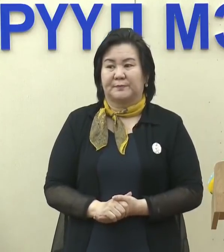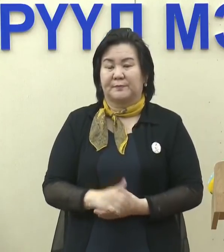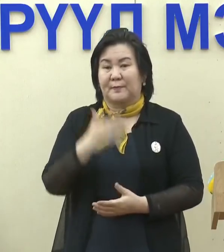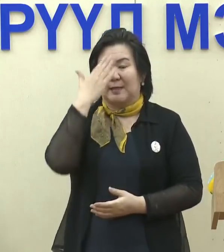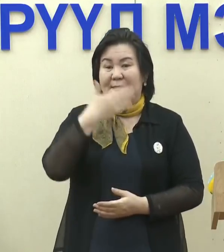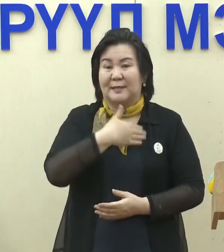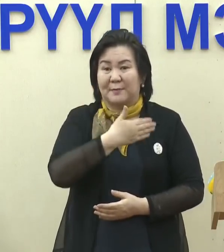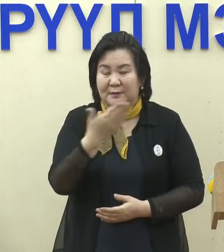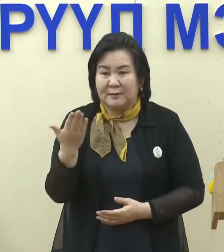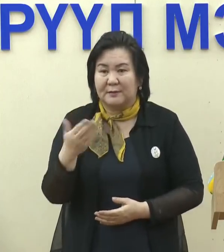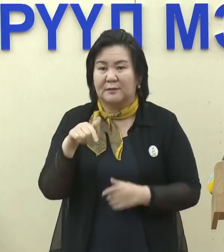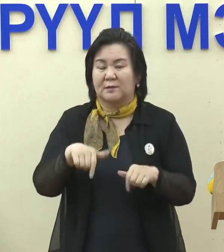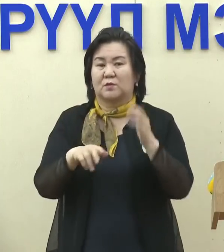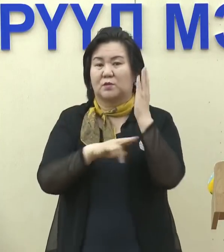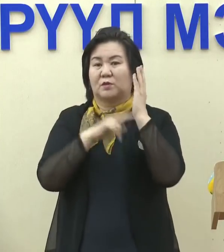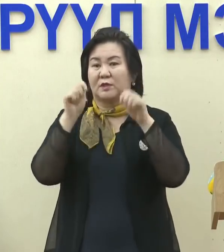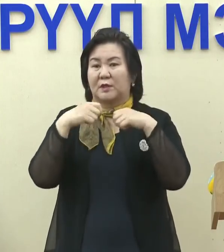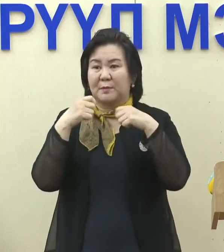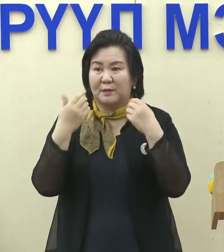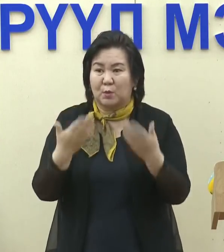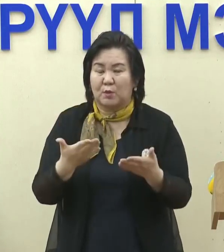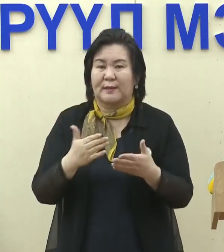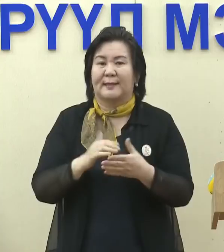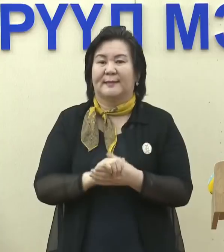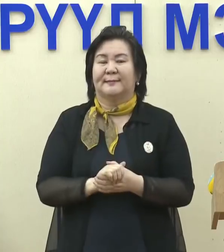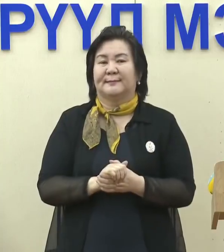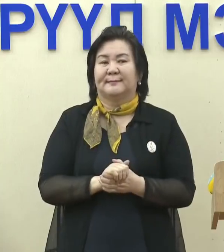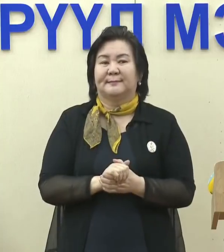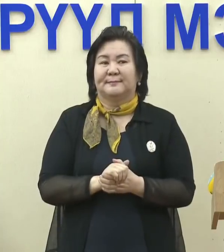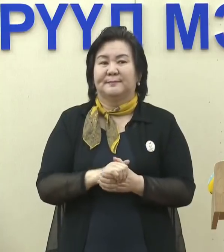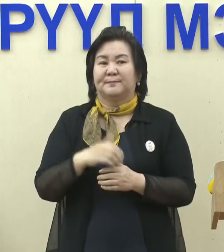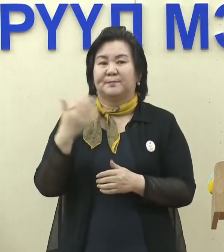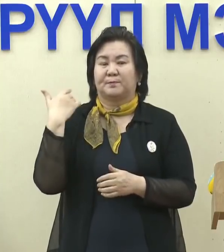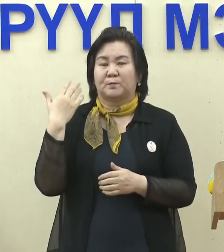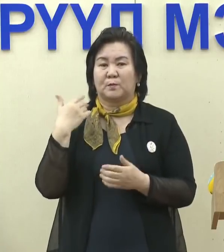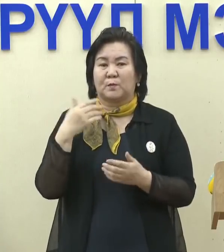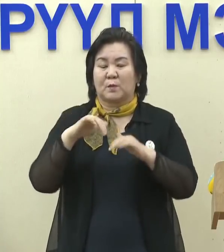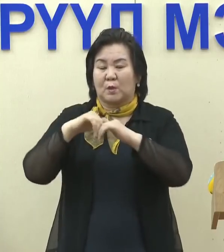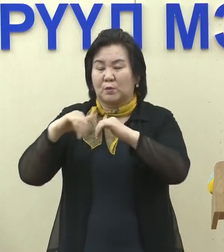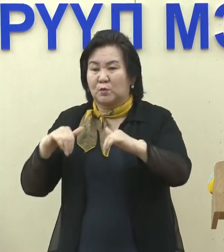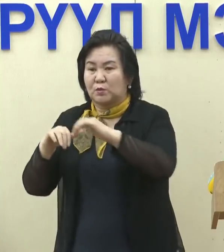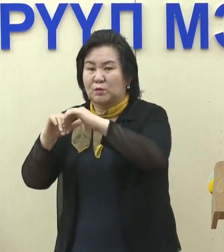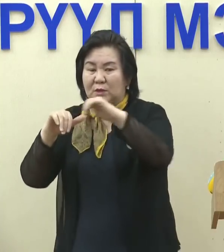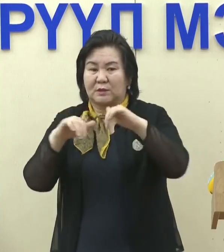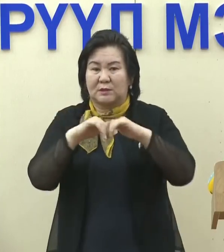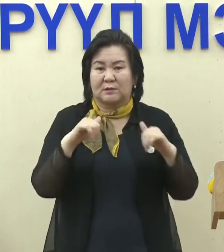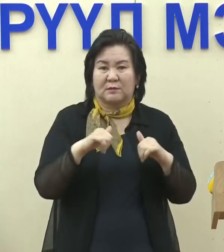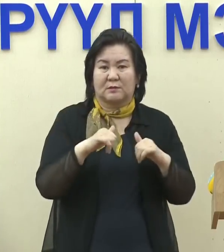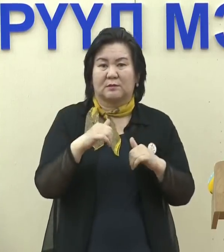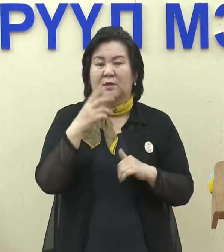Сайн бацхан уу? Та бүхэнд энэ өдрийн мэнд төргий. За өссөн дөнгөөр тусгаарлан ажиглалтанд бол